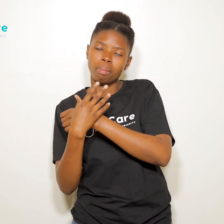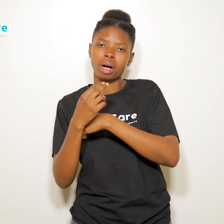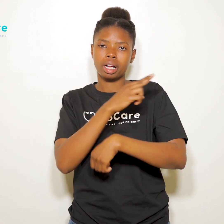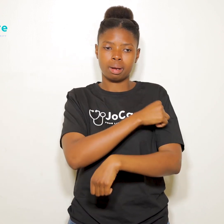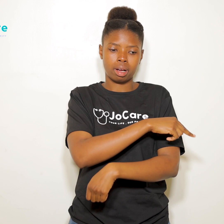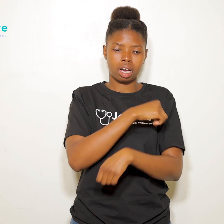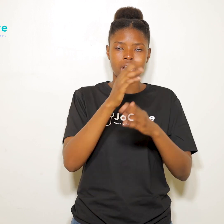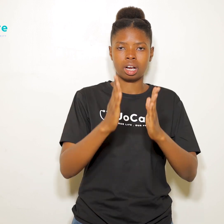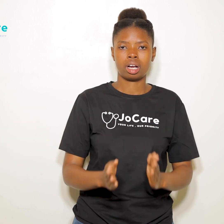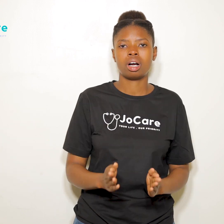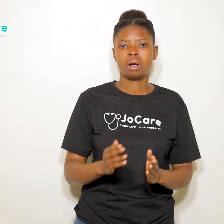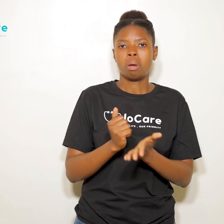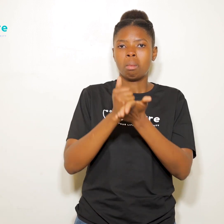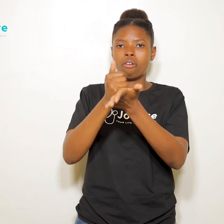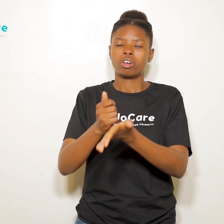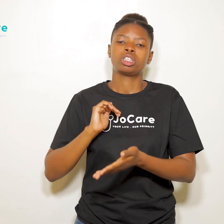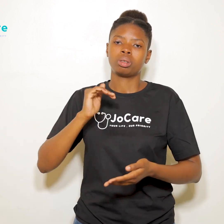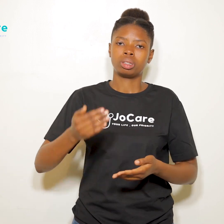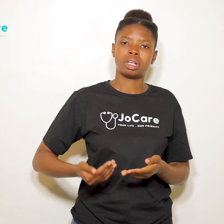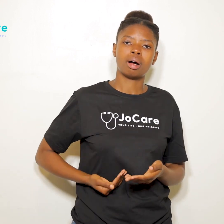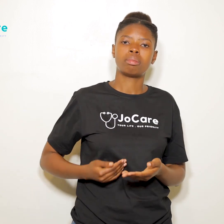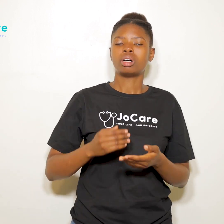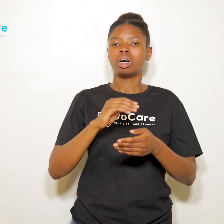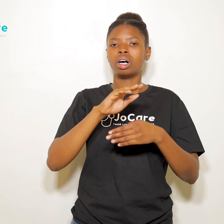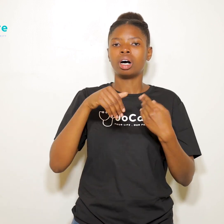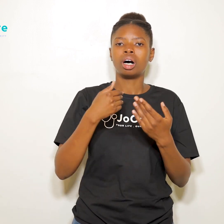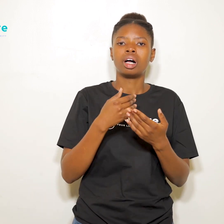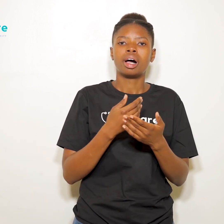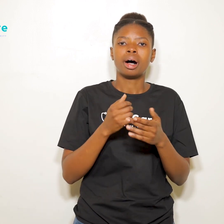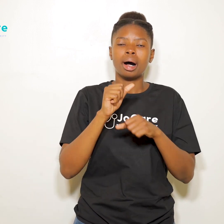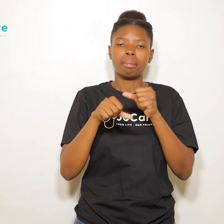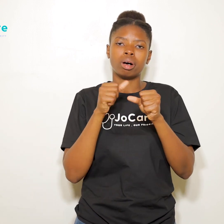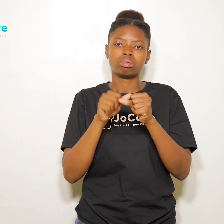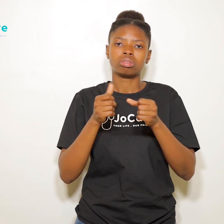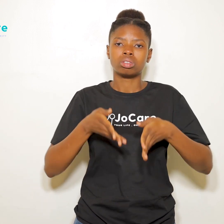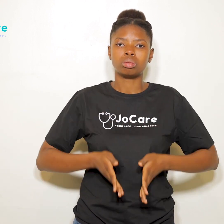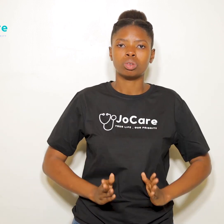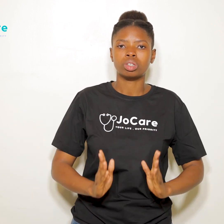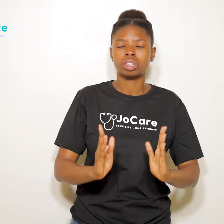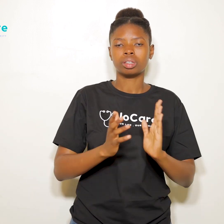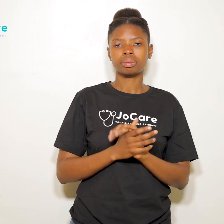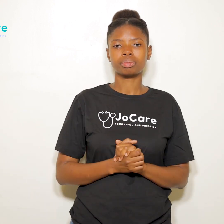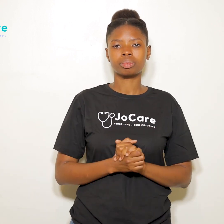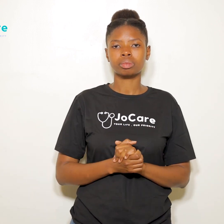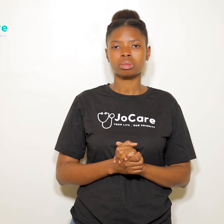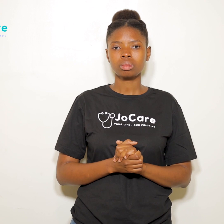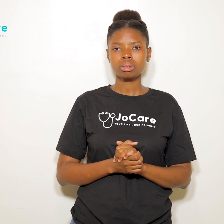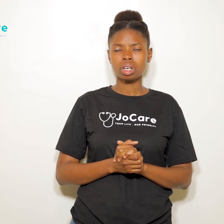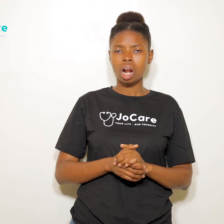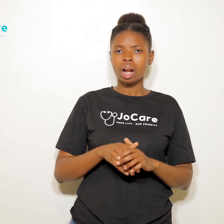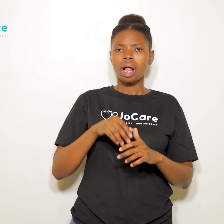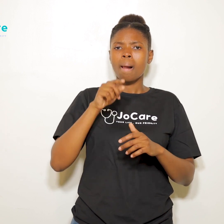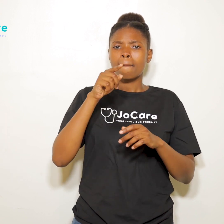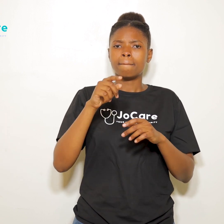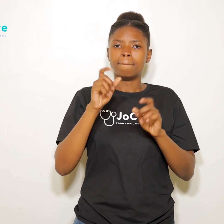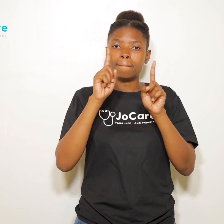abaganga bafasha abadamu mu by'imyororokere ku bantu bifuza urubyaro. Mbese bituma usama igihe wabiteganyije